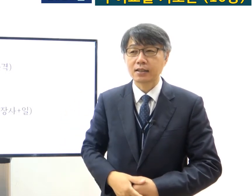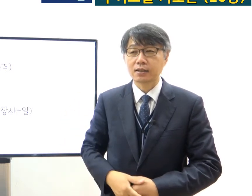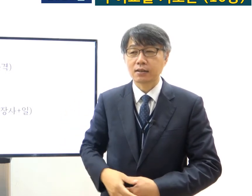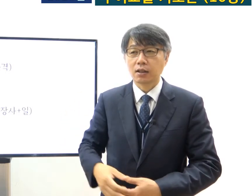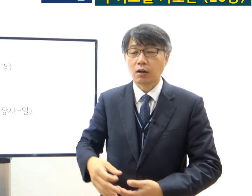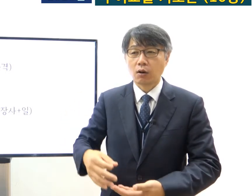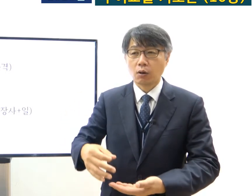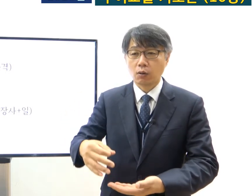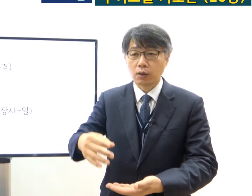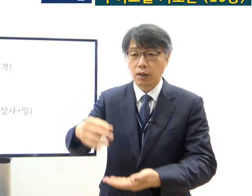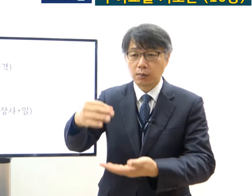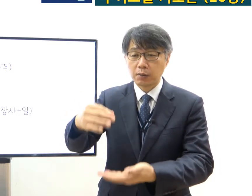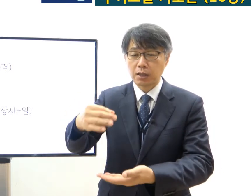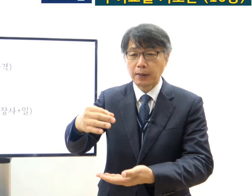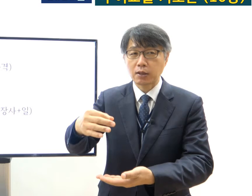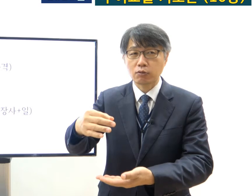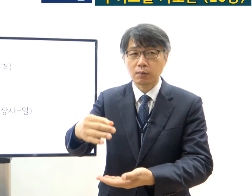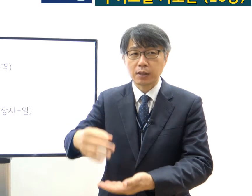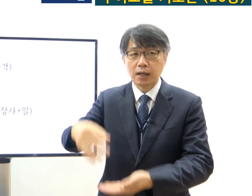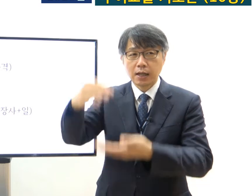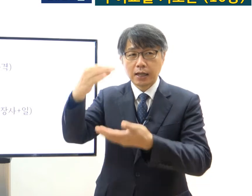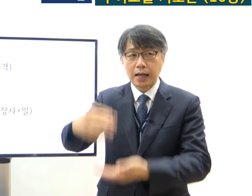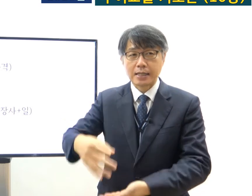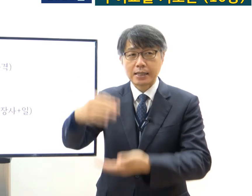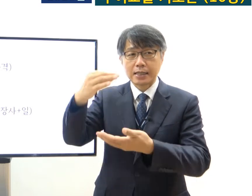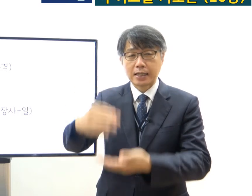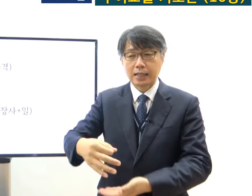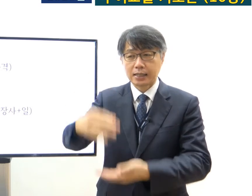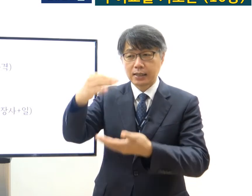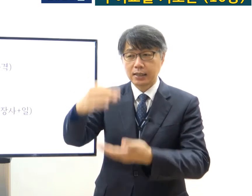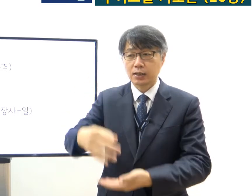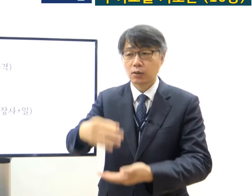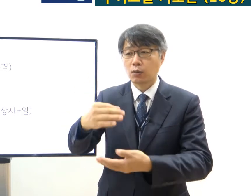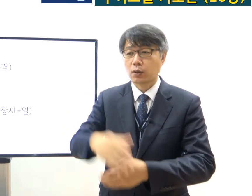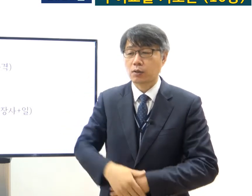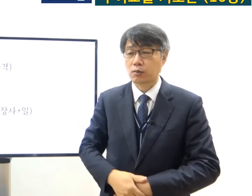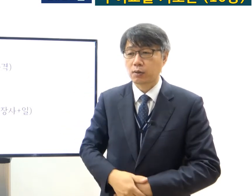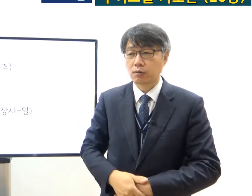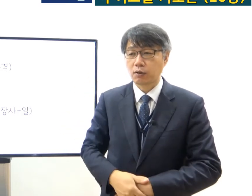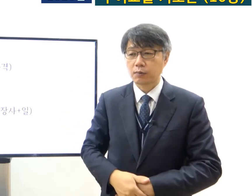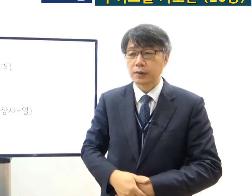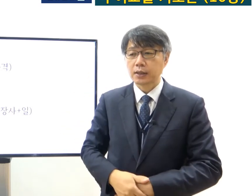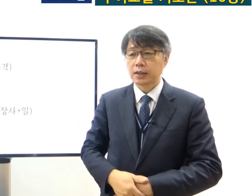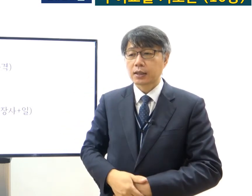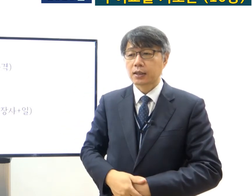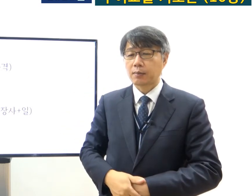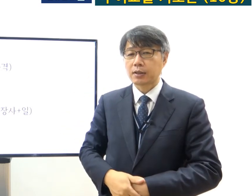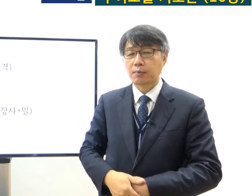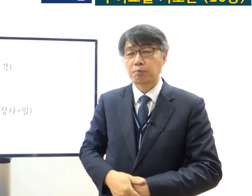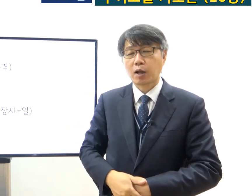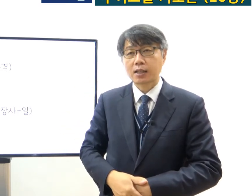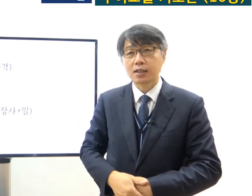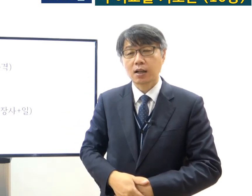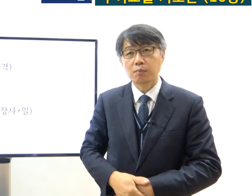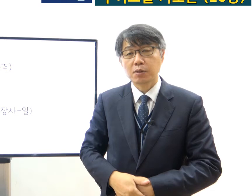가치는, 이렇게 밑에서 받쳐주는 겁니다. 가치. 그렇게 해주시면 되고요. 그 다음에 이제 가치가